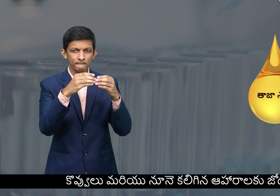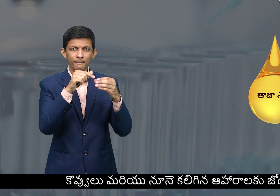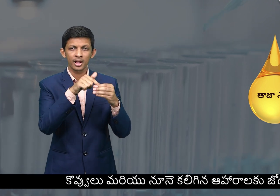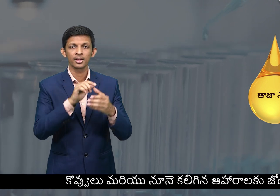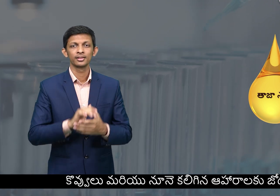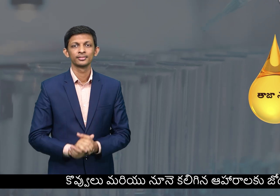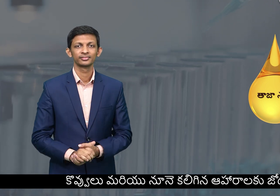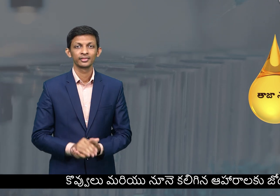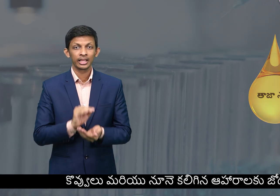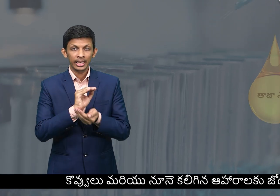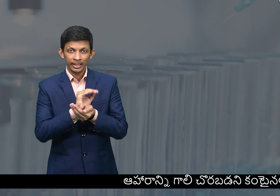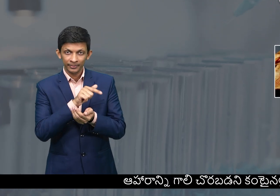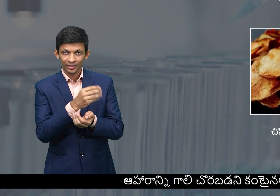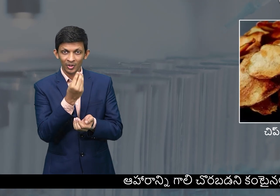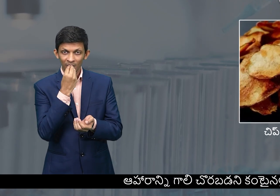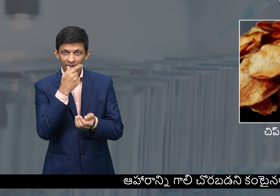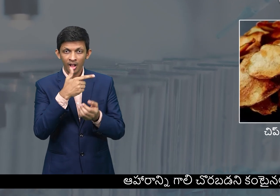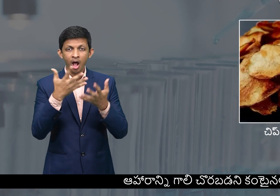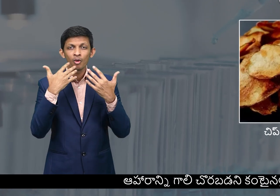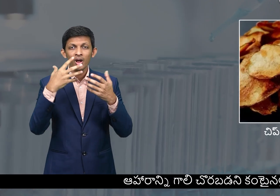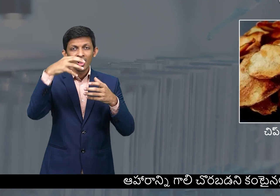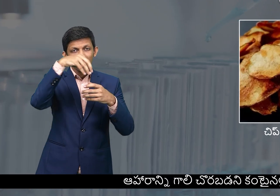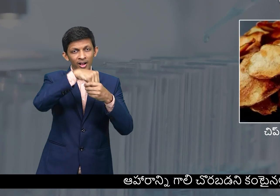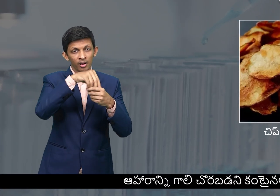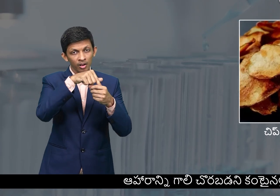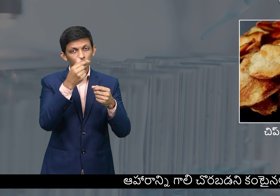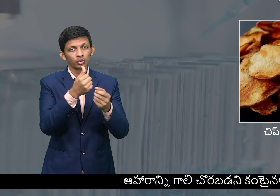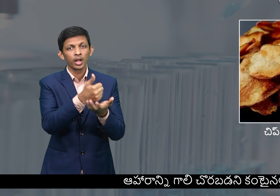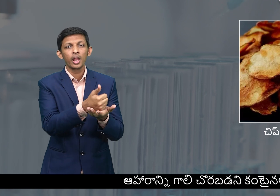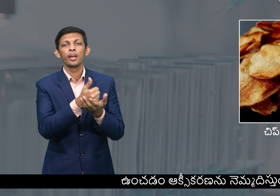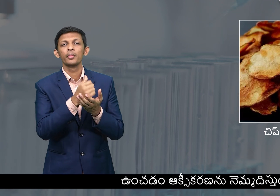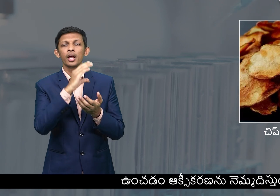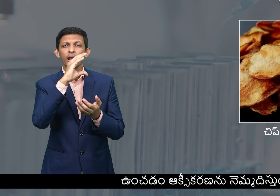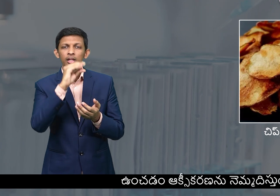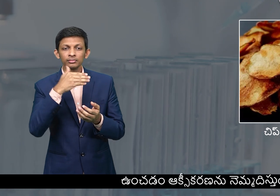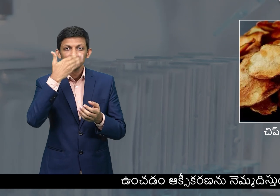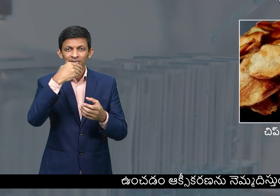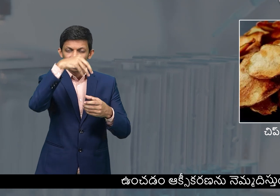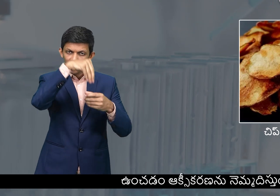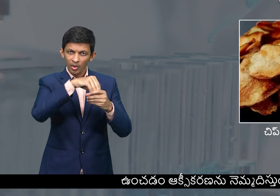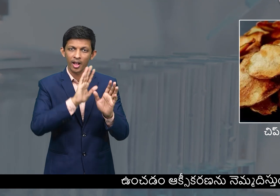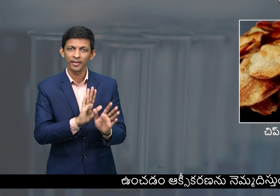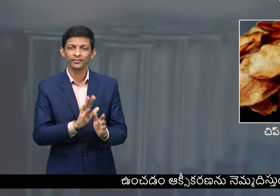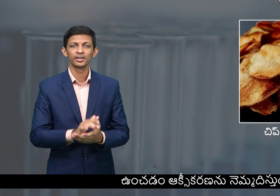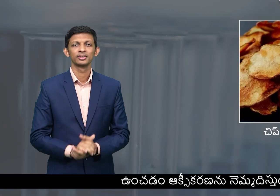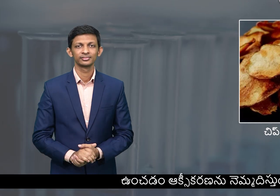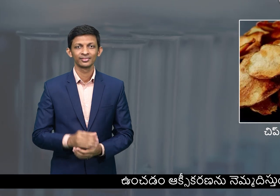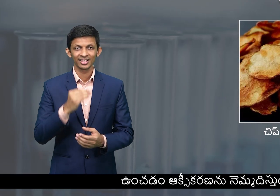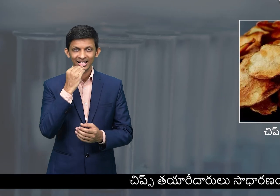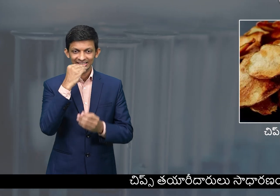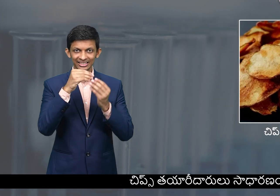ఆహారాలకు జోడించబడతాయి. ఆహారాన్ని గాలి చొరబడని కంటైనర్లలో ఉంచడం ఆక్సీకరణను